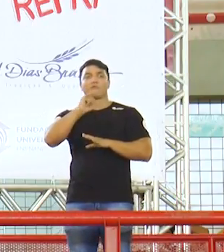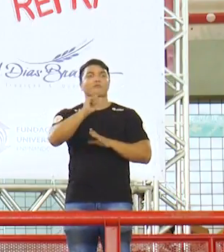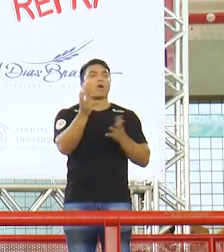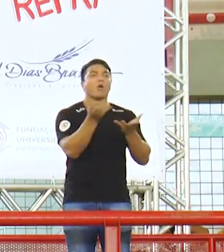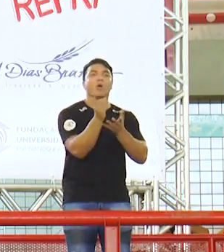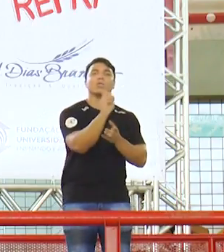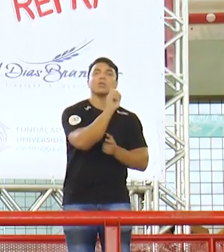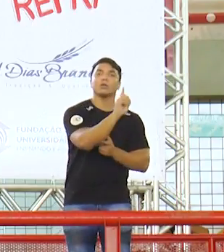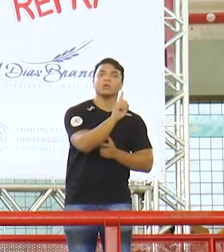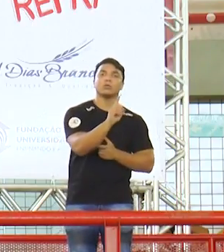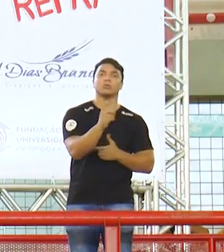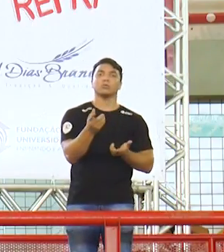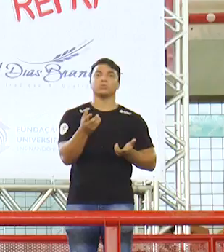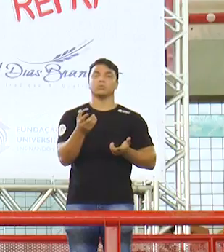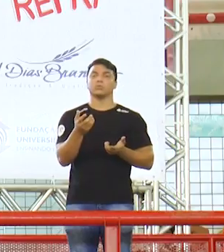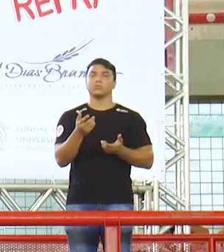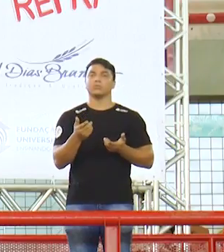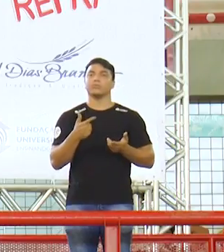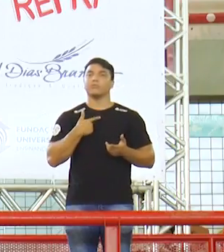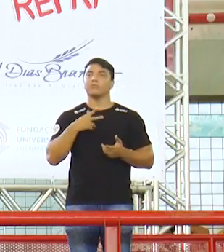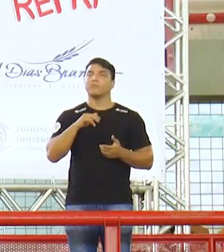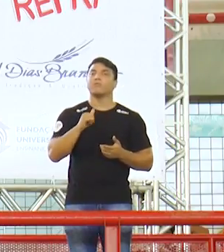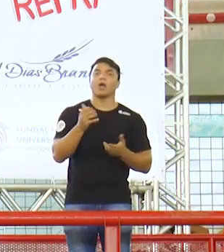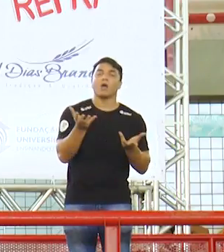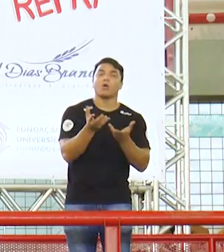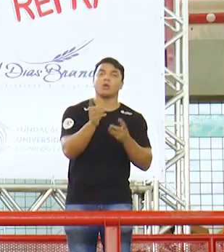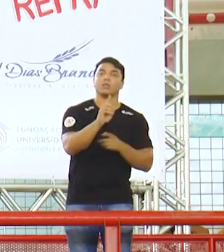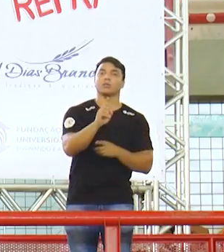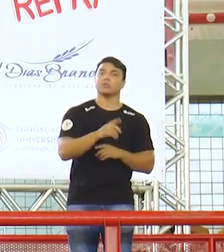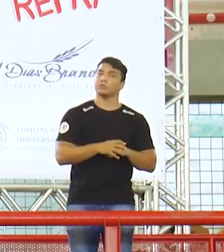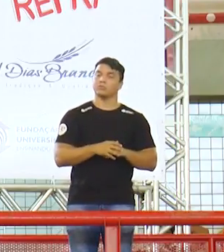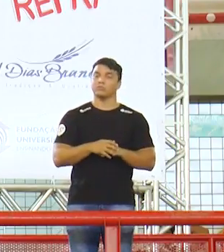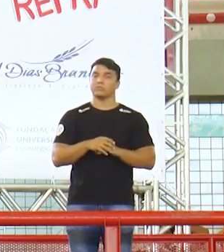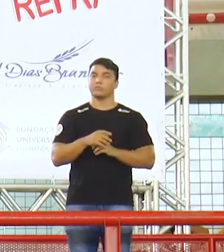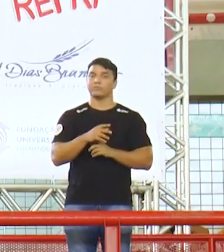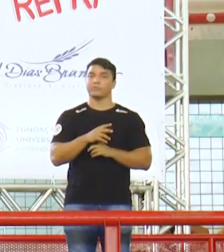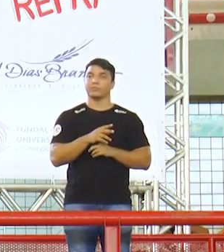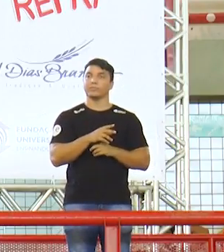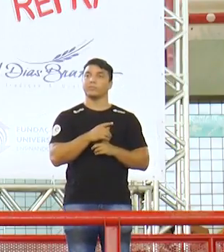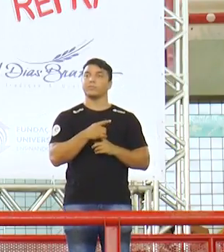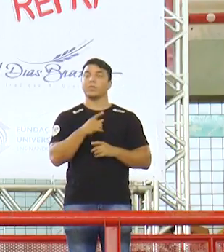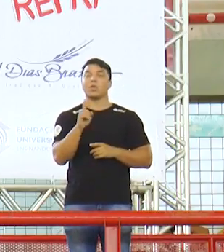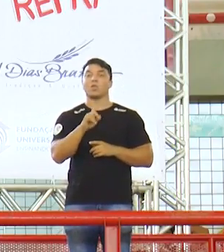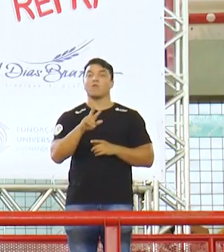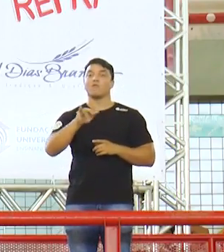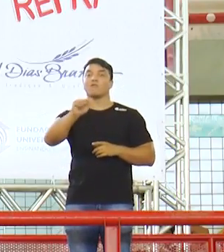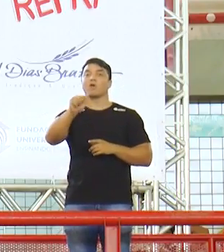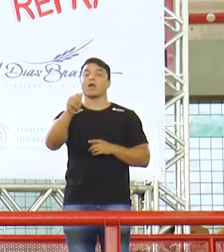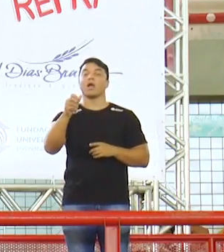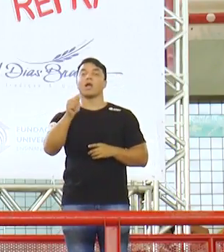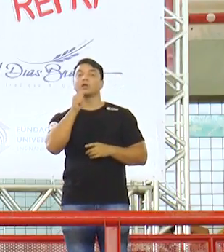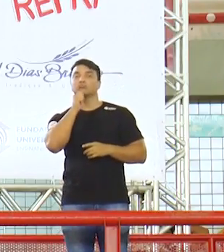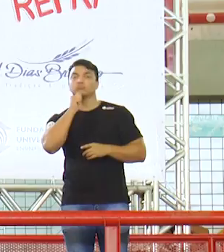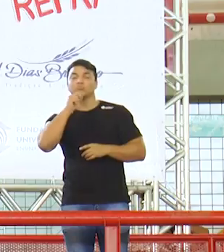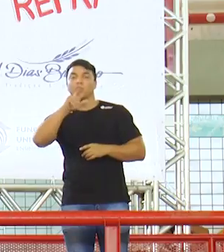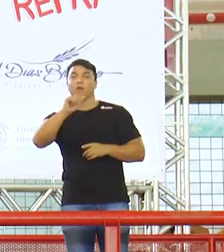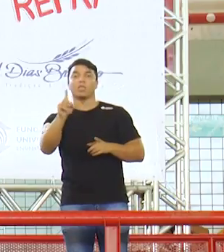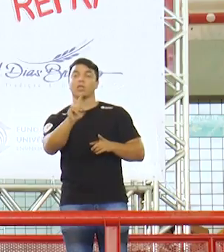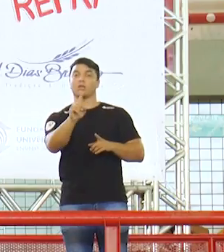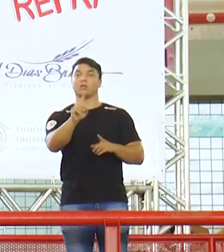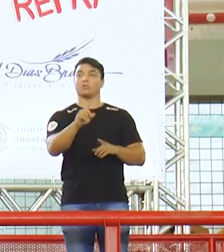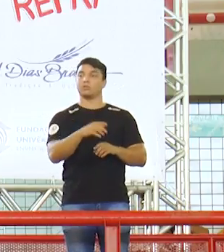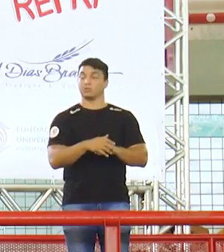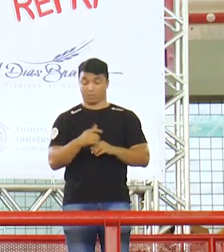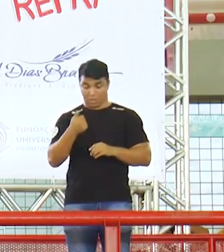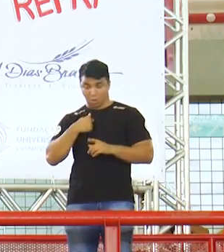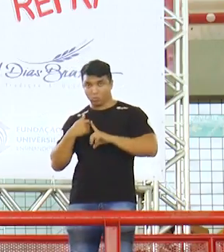vá ainda, não vá ainda. O povo naquele tempo tinha essas histórias, não vá ainda.